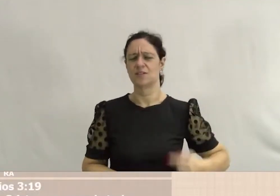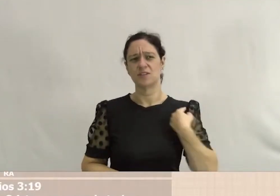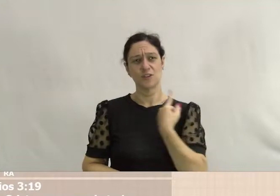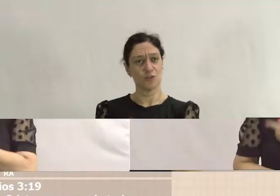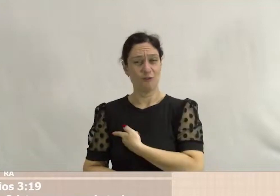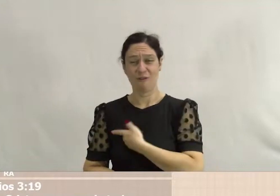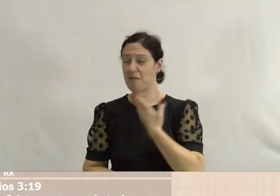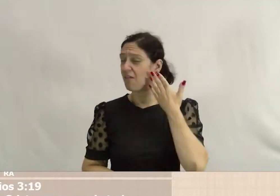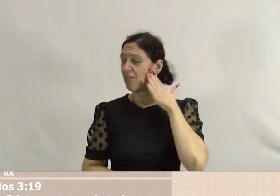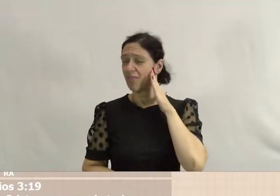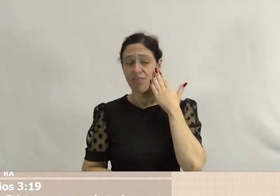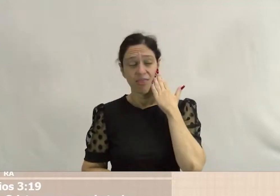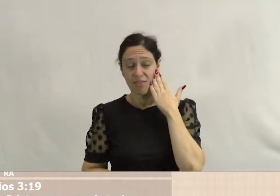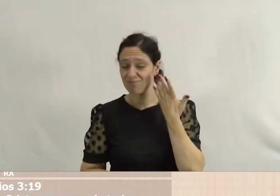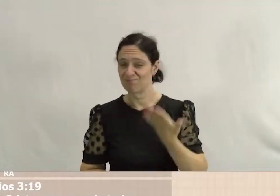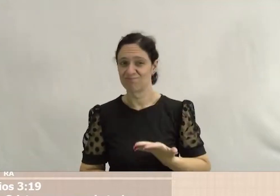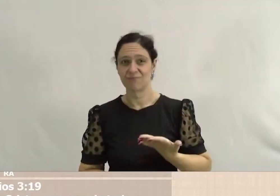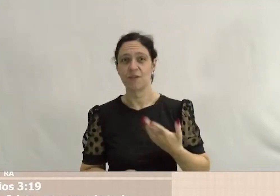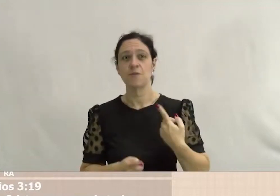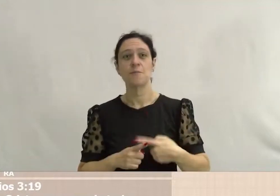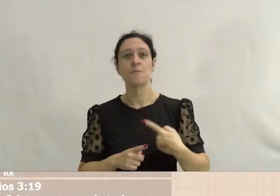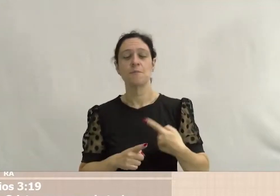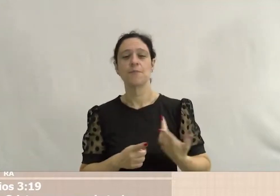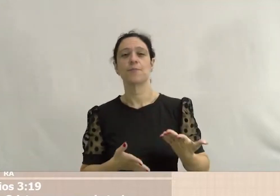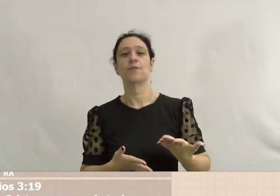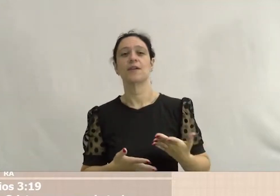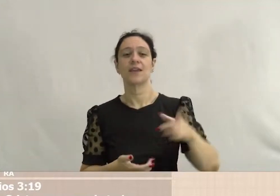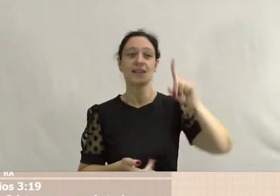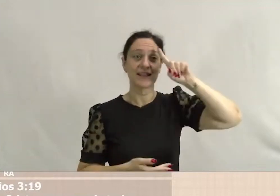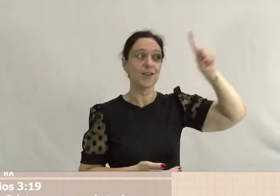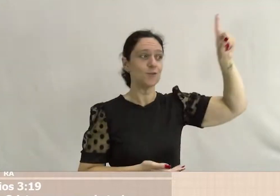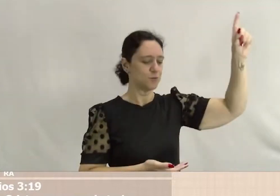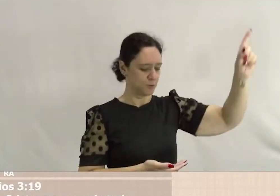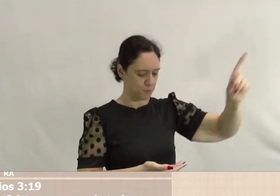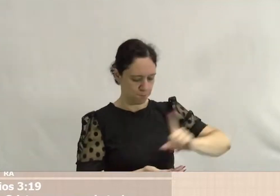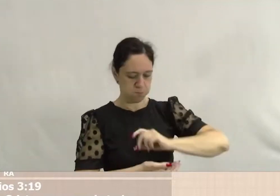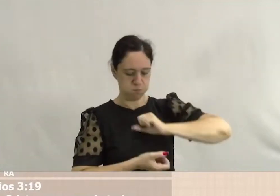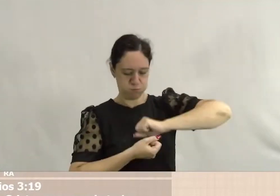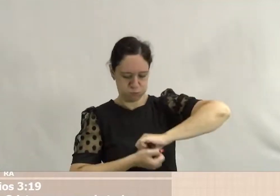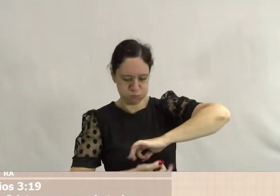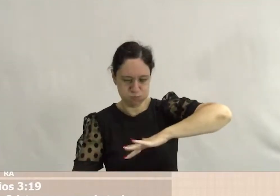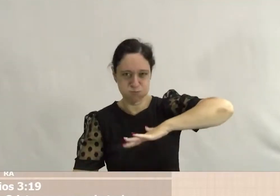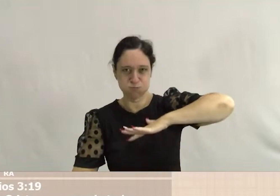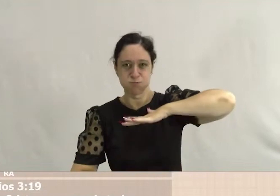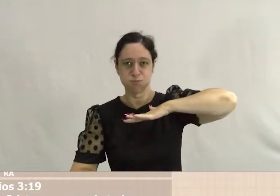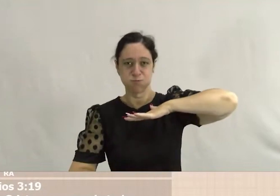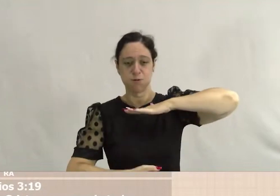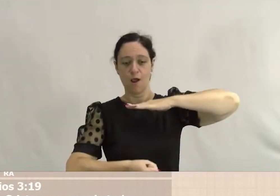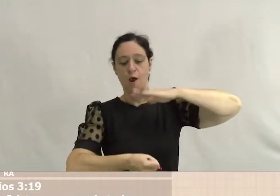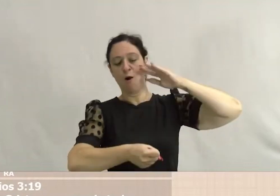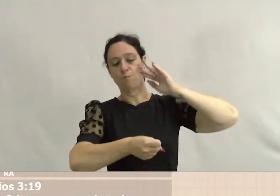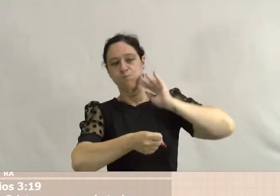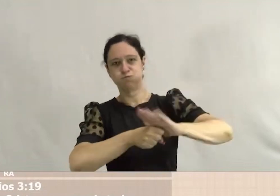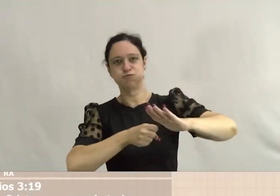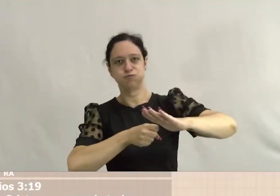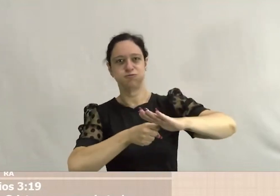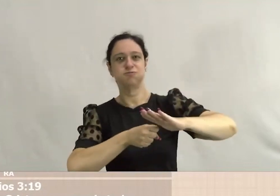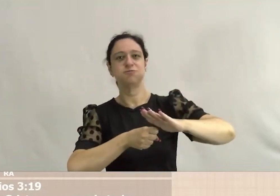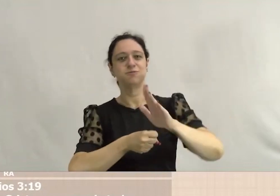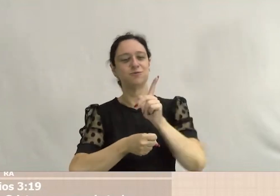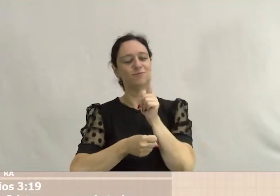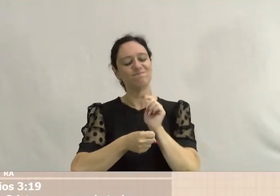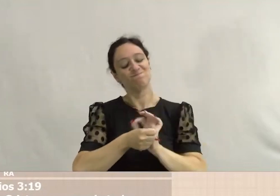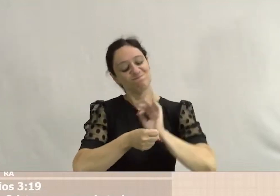sejais enchidos, preenchidos, até toda a plenitude